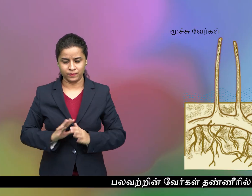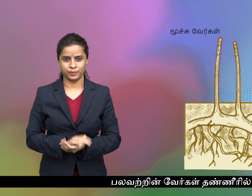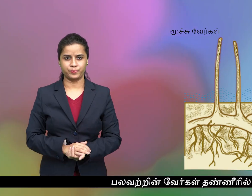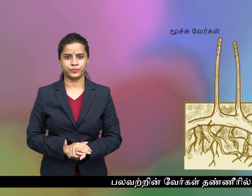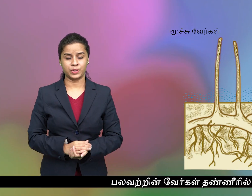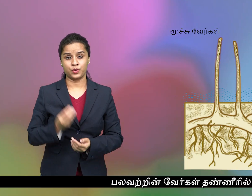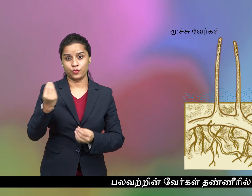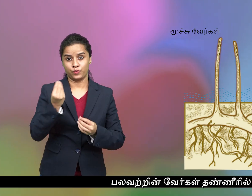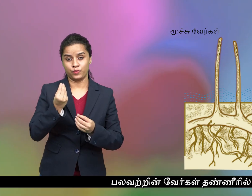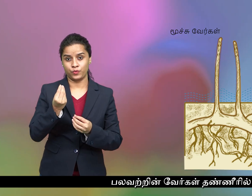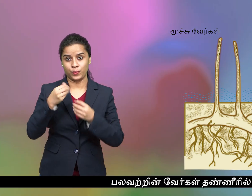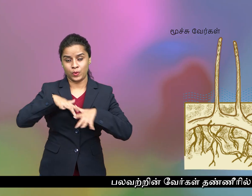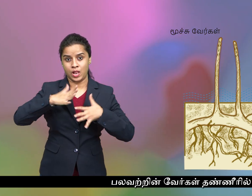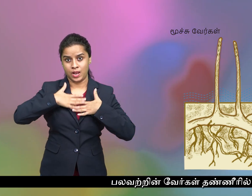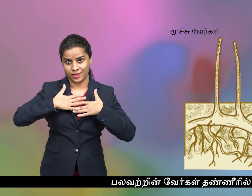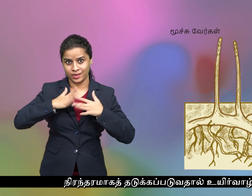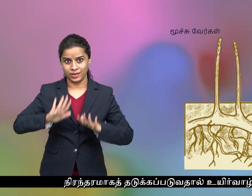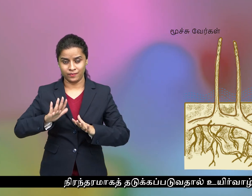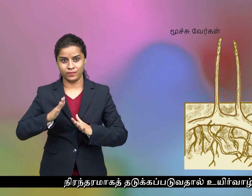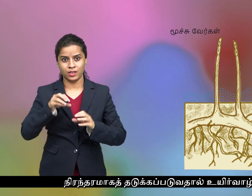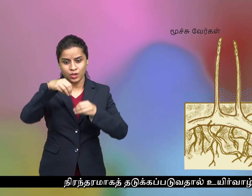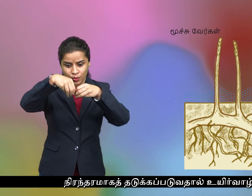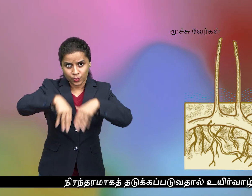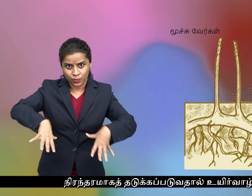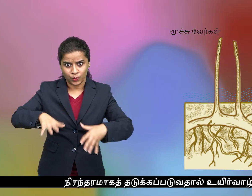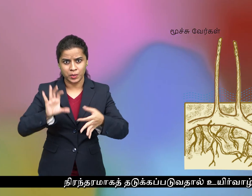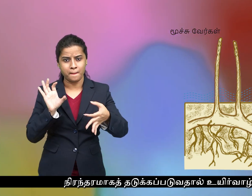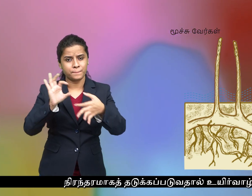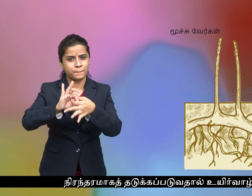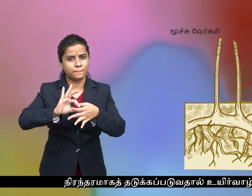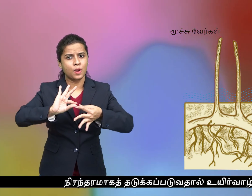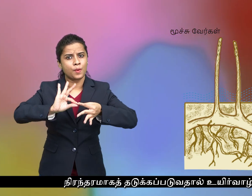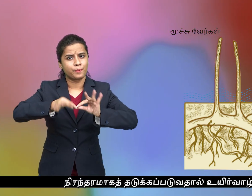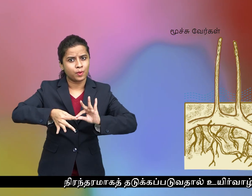பலவற்றின் வேர்கள் தண்ணீரில் நிரந்தரமாக தடுக்கப்படுவதால் உயிர் வாழ்வதில்லை.